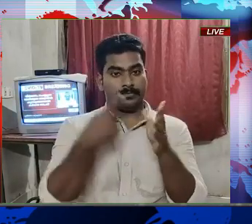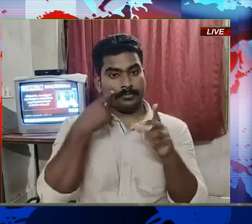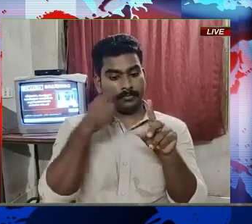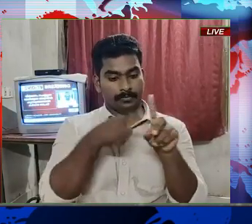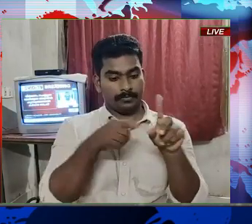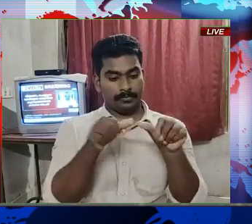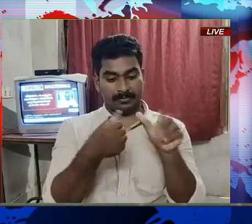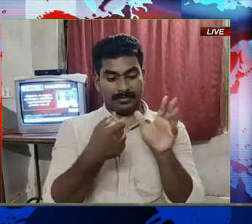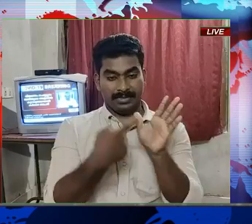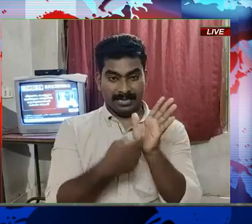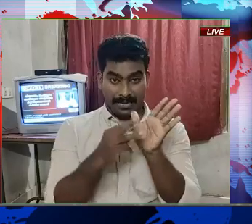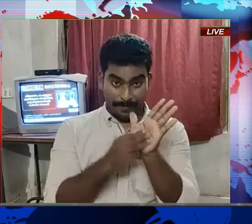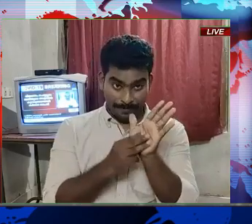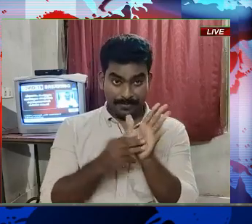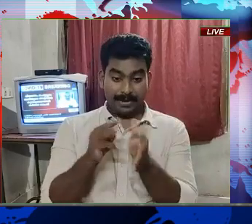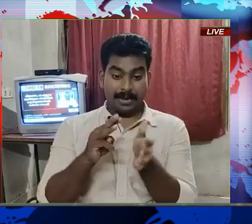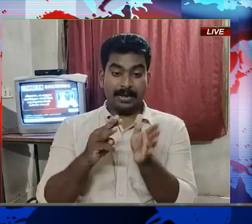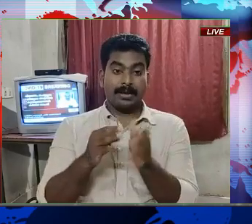ആരോഗ്യവകുപ്പ് വരുത്തുന്നതാണ്.